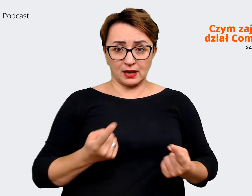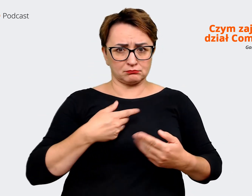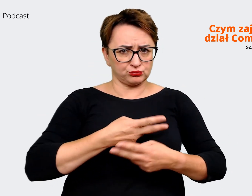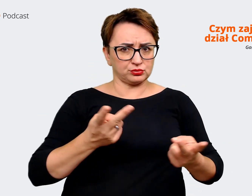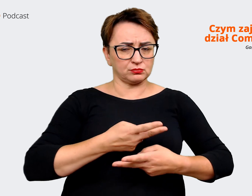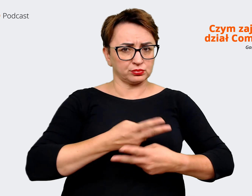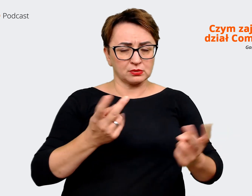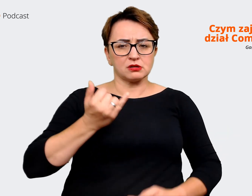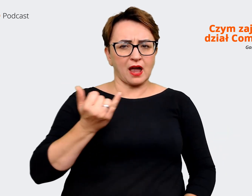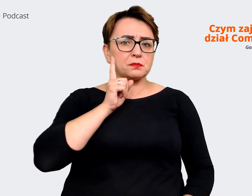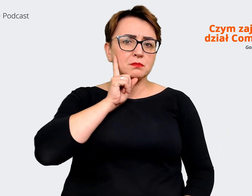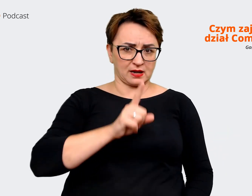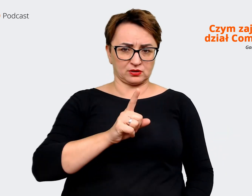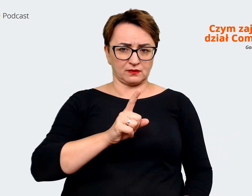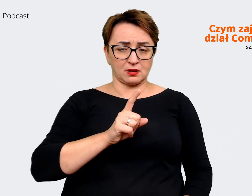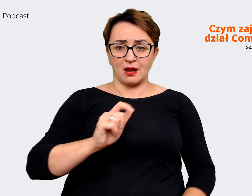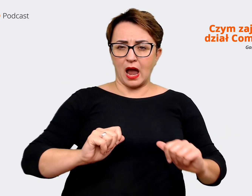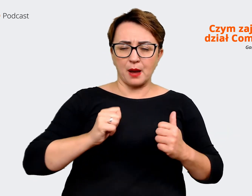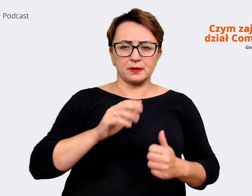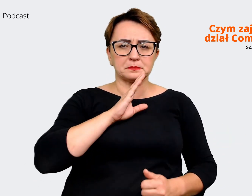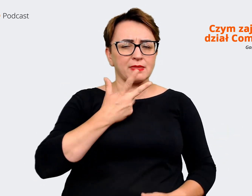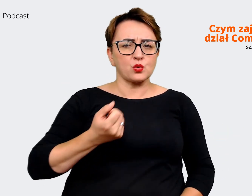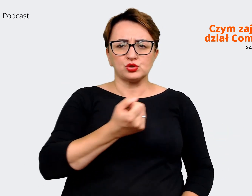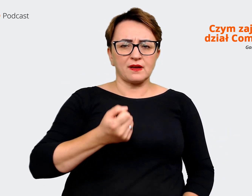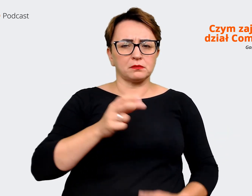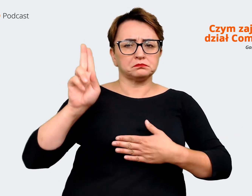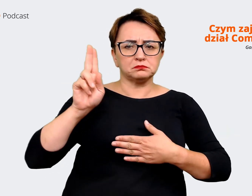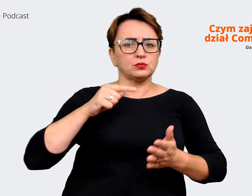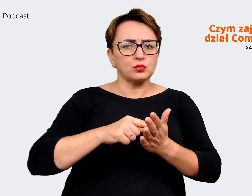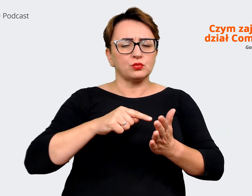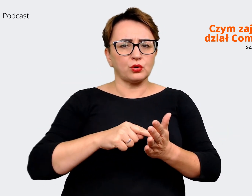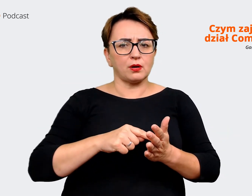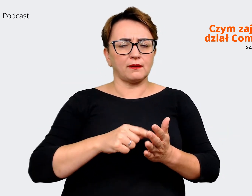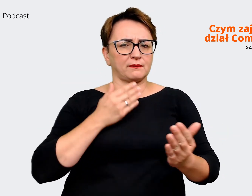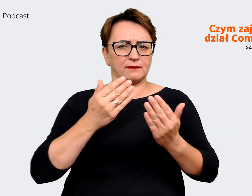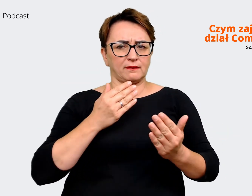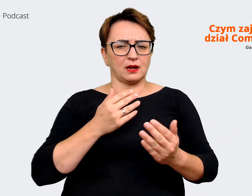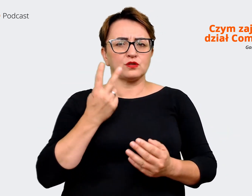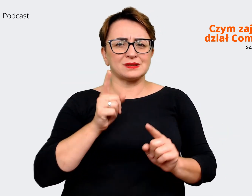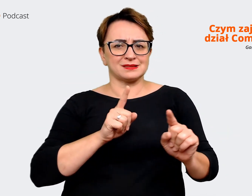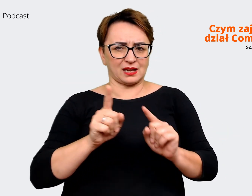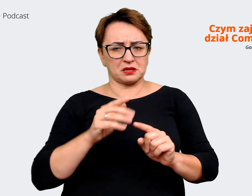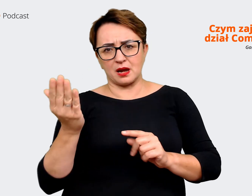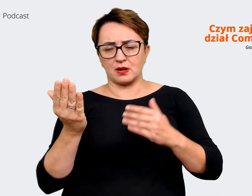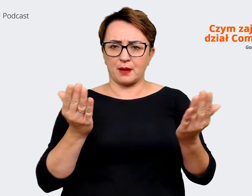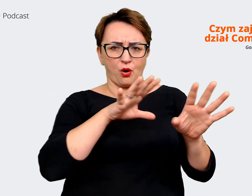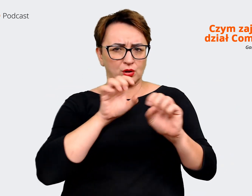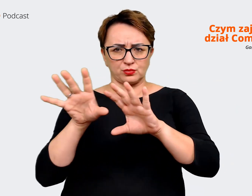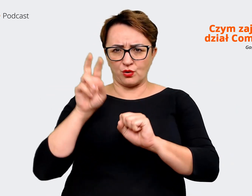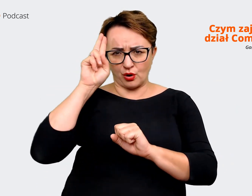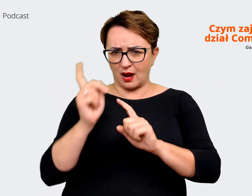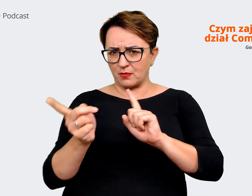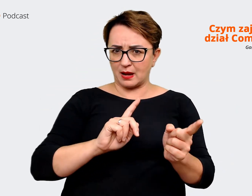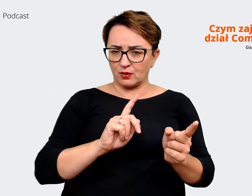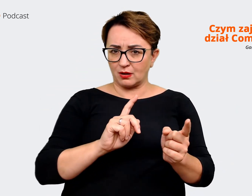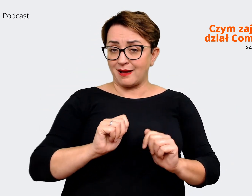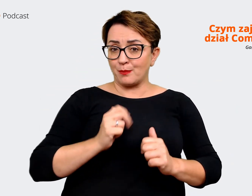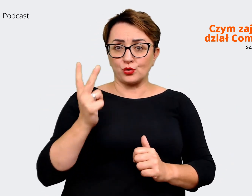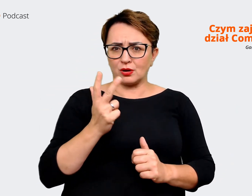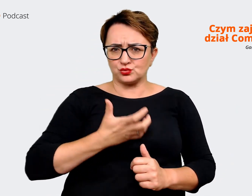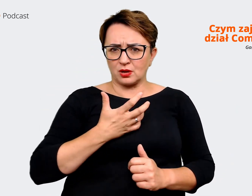jakie podejmujemy w tym kierunku? Jeżeli chodzi o naszych konsumentów, to przede wszystkim staramy się,